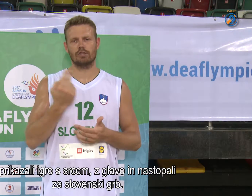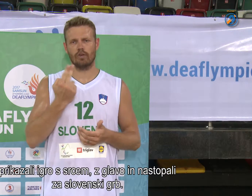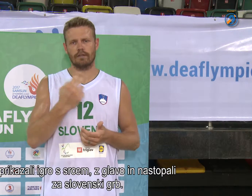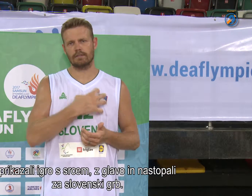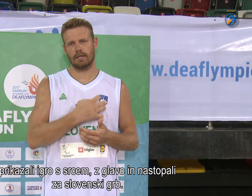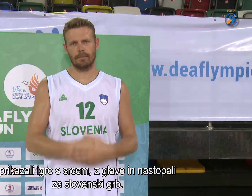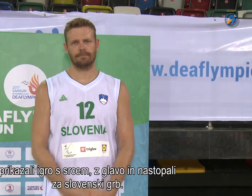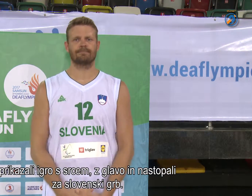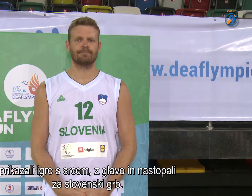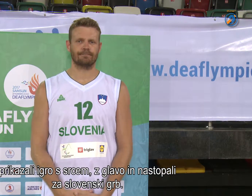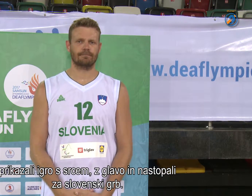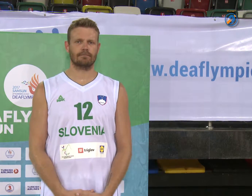in nastopali za slovenski grb.